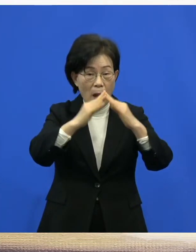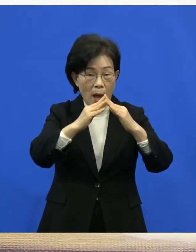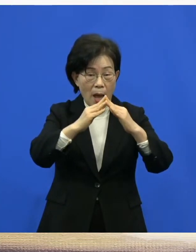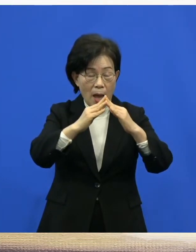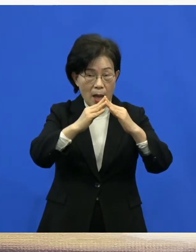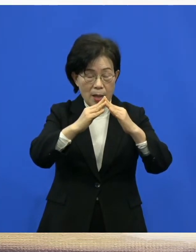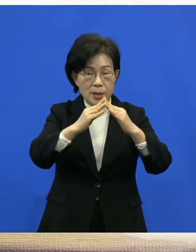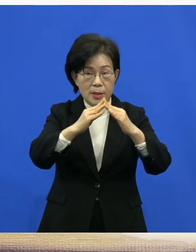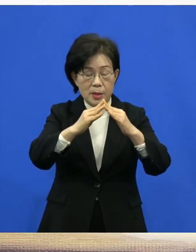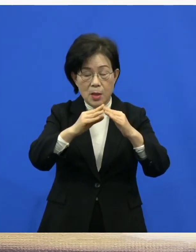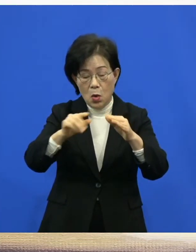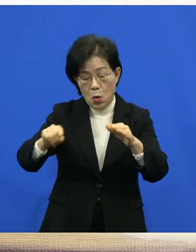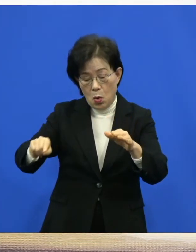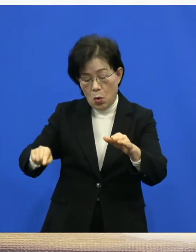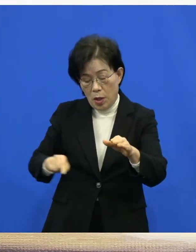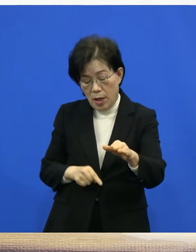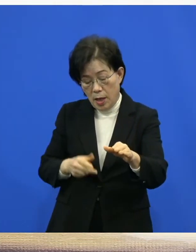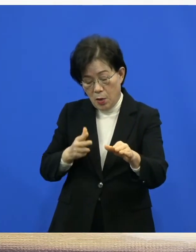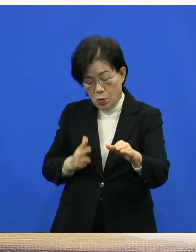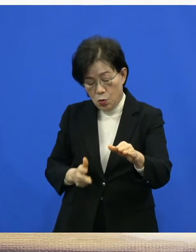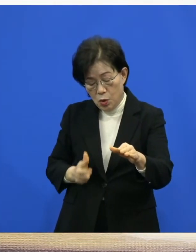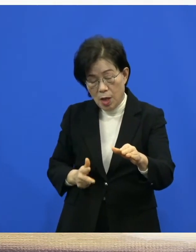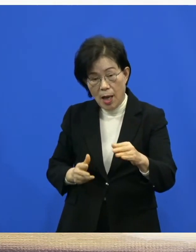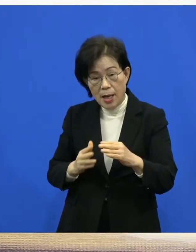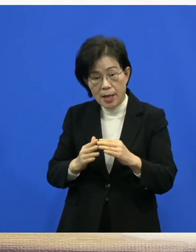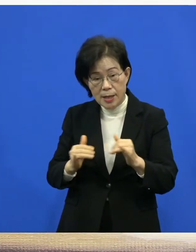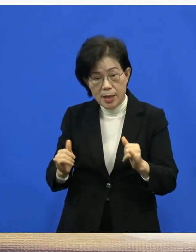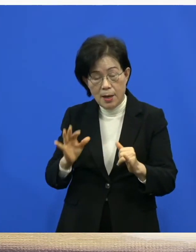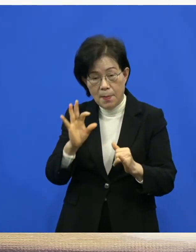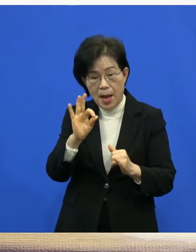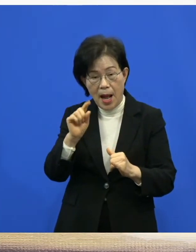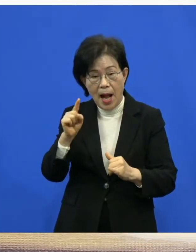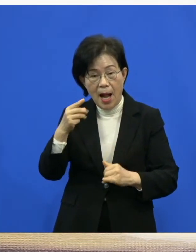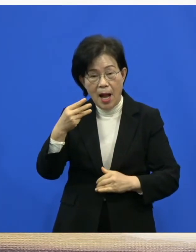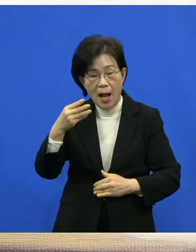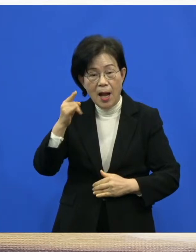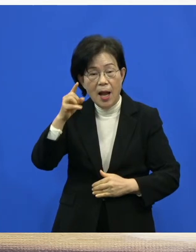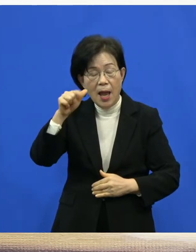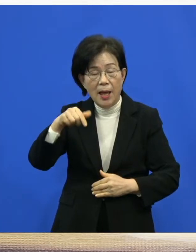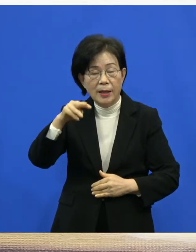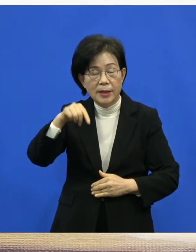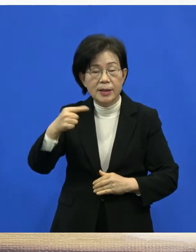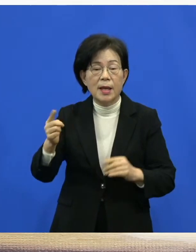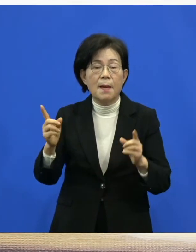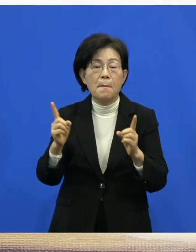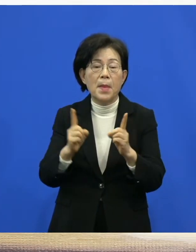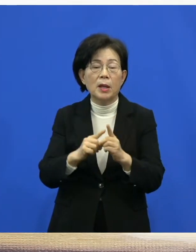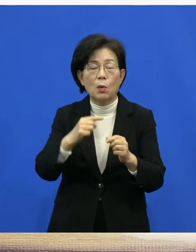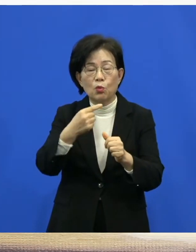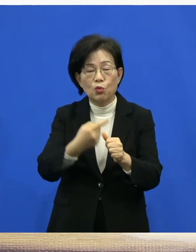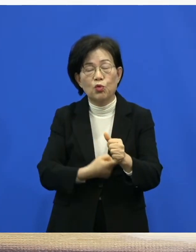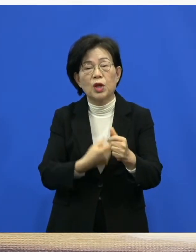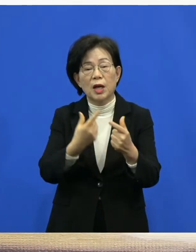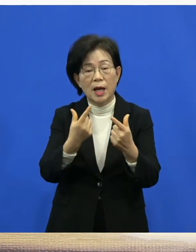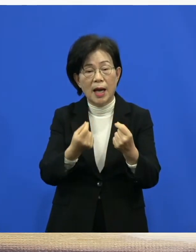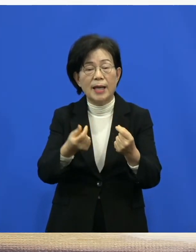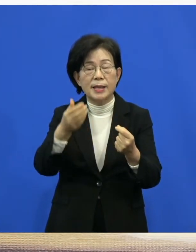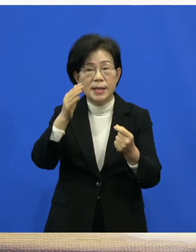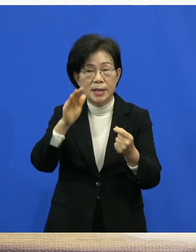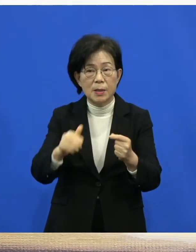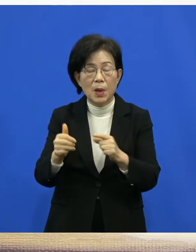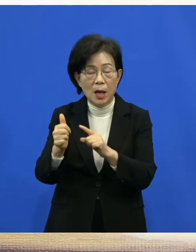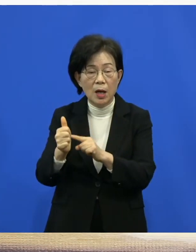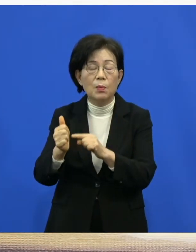분이 알렉스라는 분이, 그분과의 만남, 우연의 만남처럼 보였는데 그분으로 인하여 또